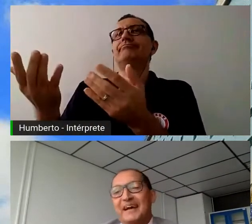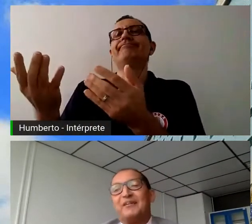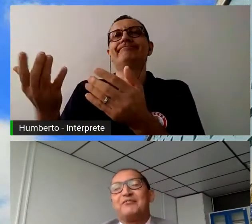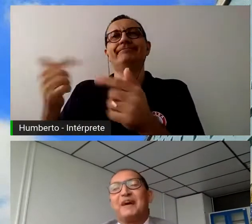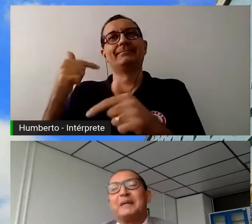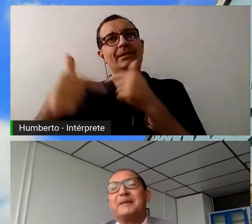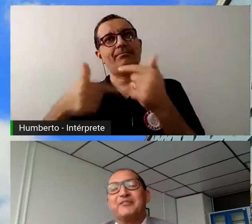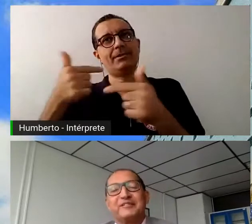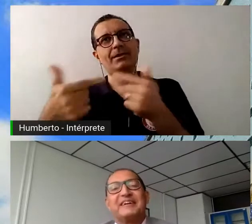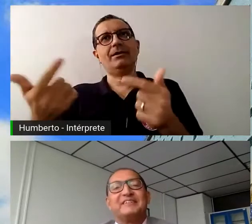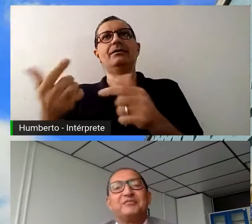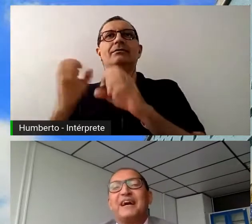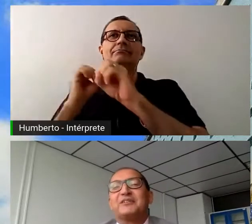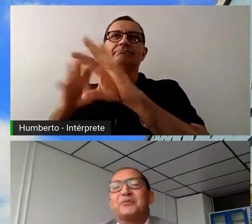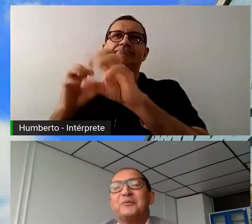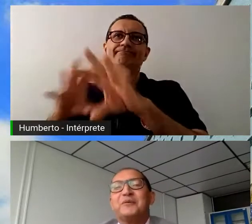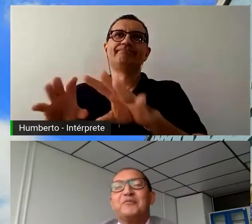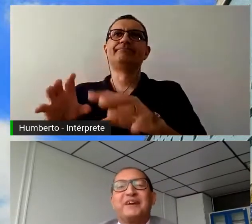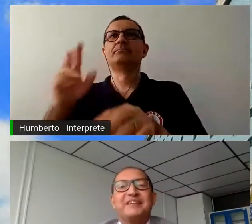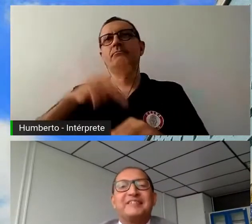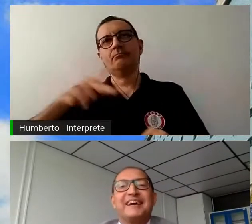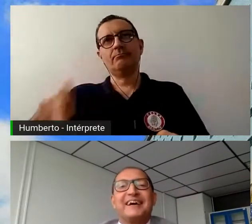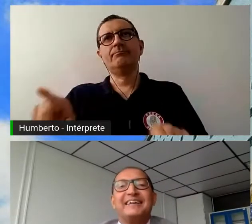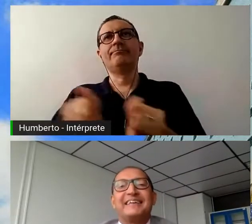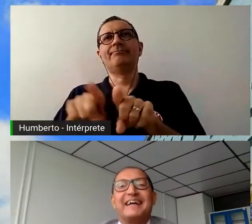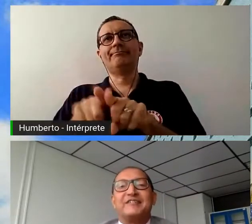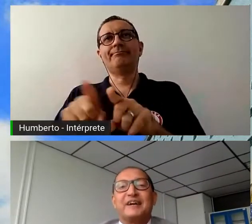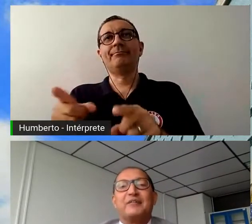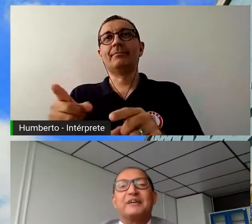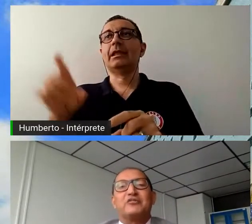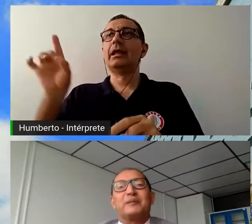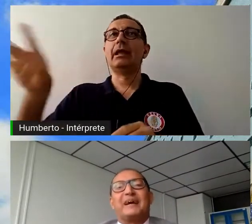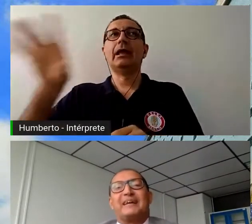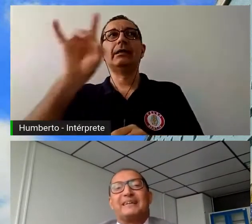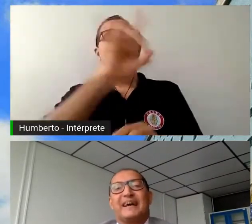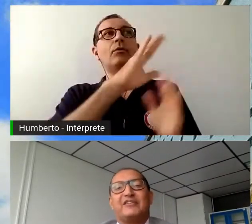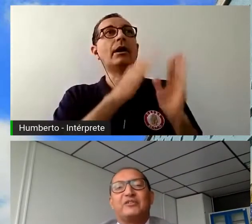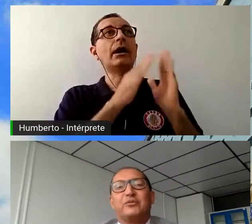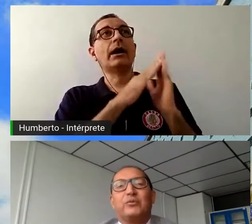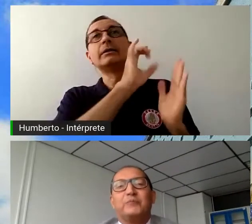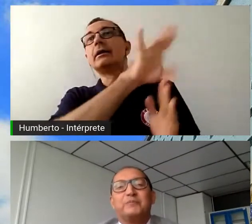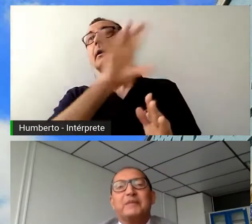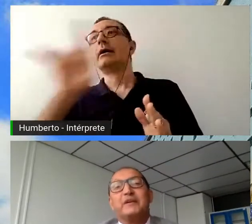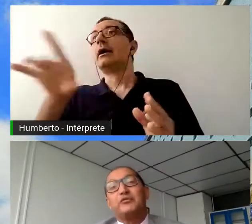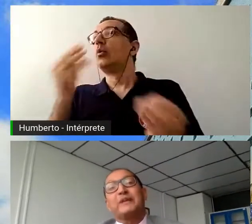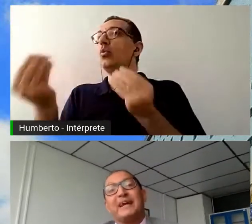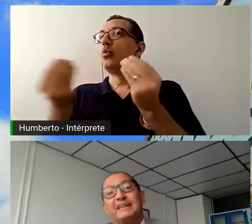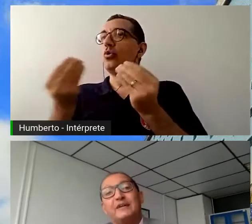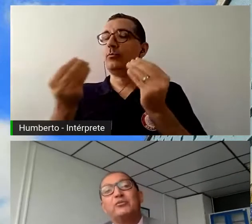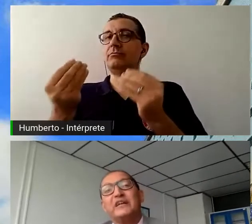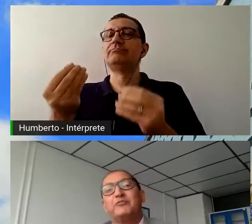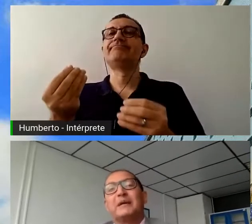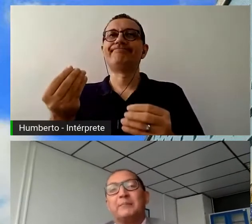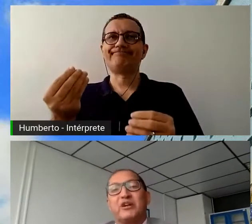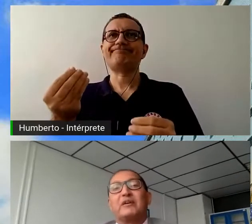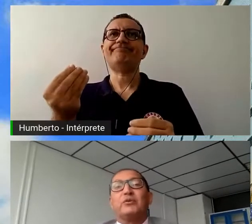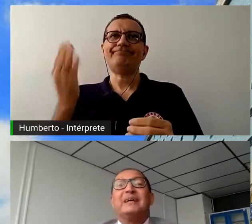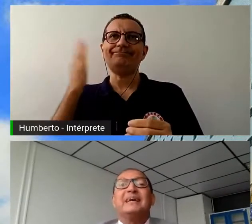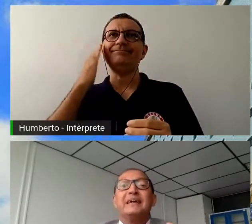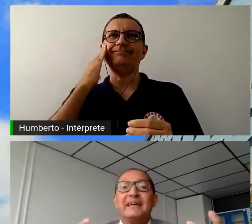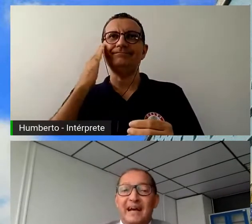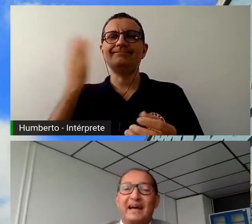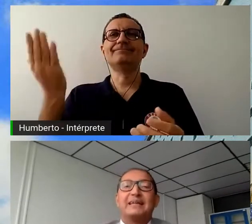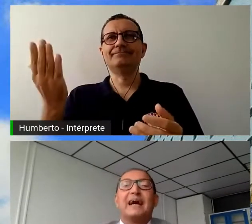Então, era uma fala, porque você, de fato, fez essa indagação, né, sobre a realidade do... Eu estou falando da realidade do IFBA, Campus